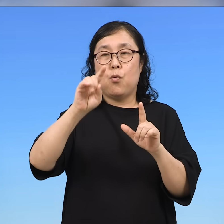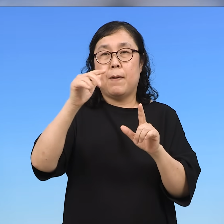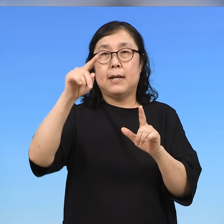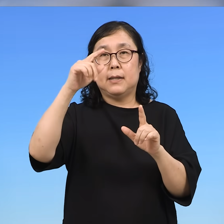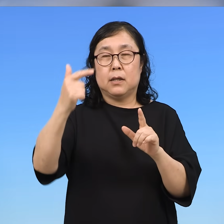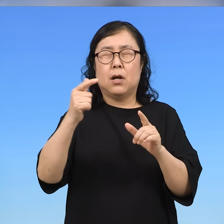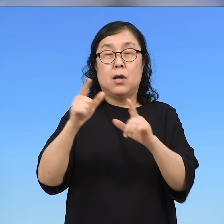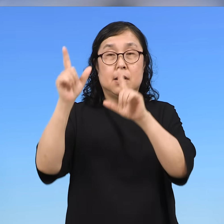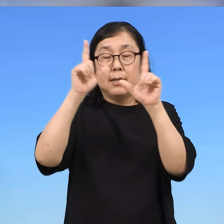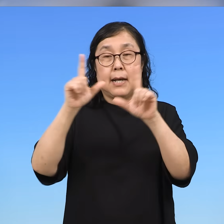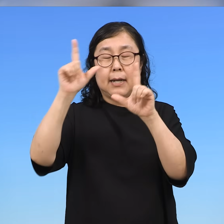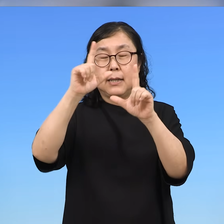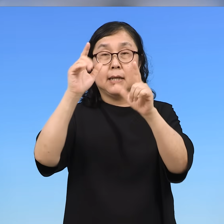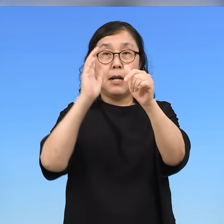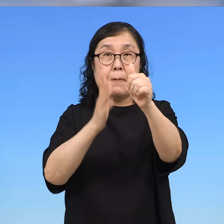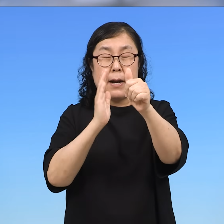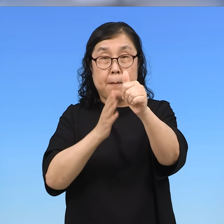바랍니다.